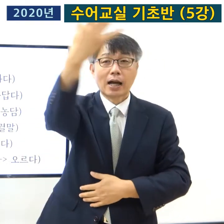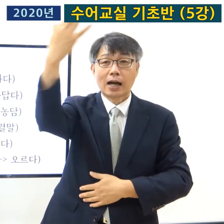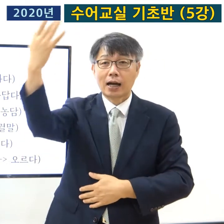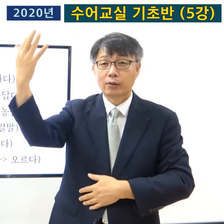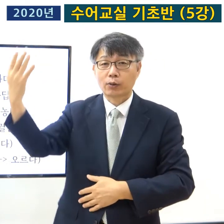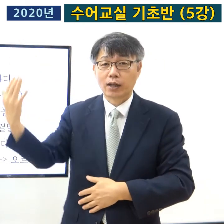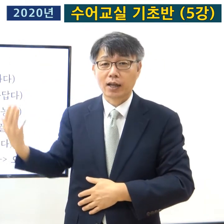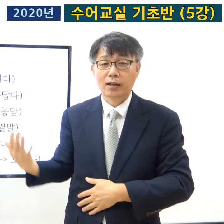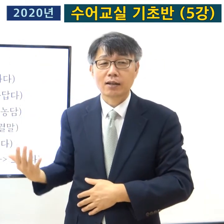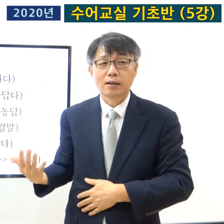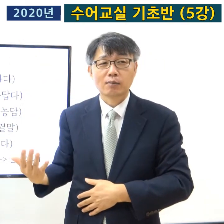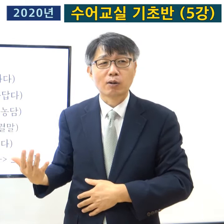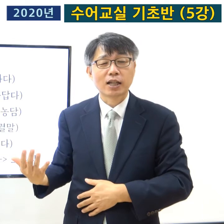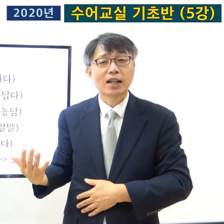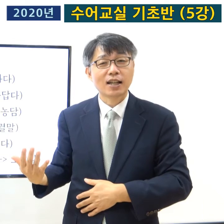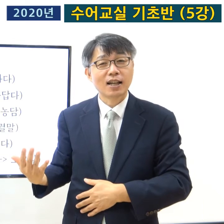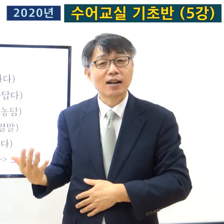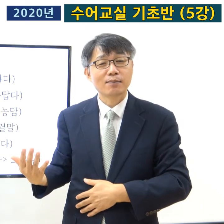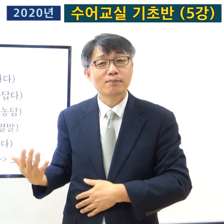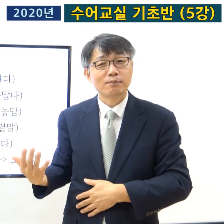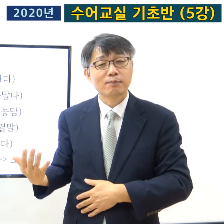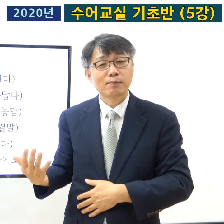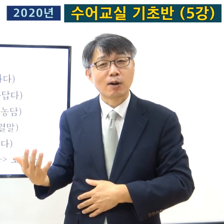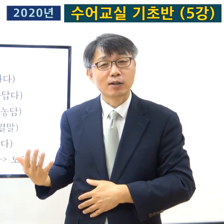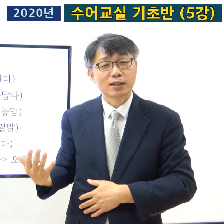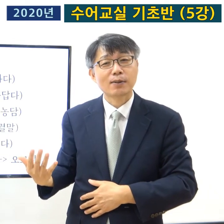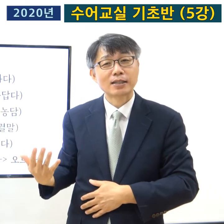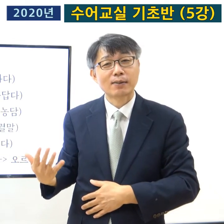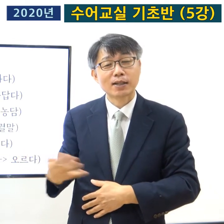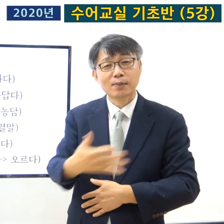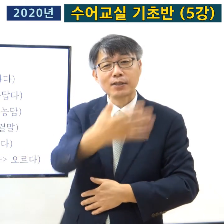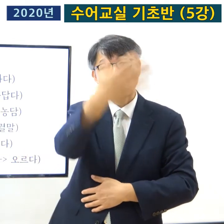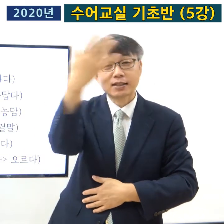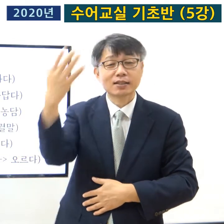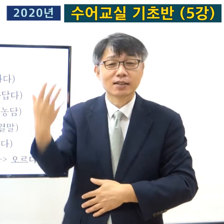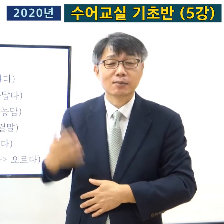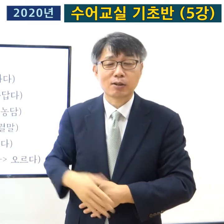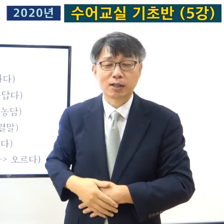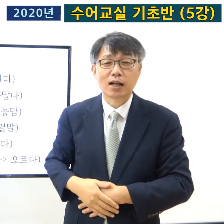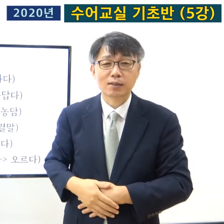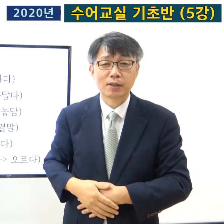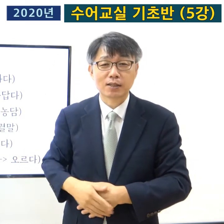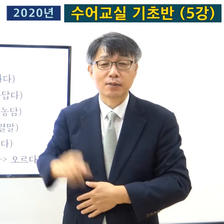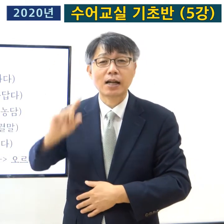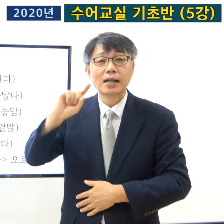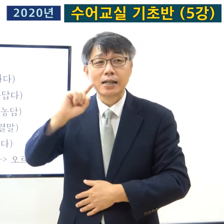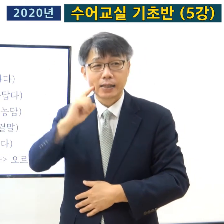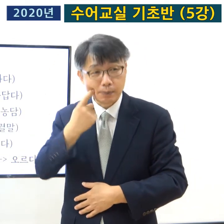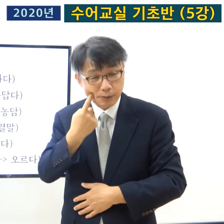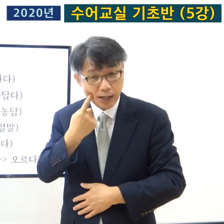아름답다 이렇게 뭐 샬랄랄라, 뭐 샤방샤방 이렇게 빛나는 그런 느낌이라고 생각하시면 되겠습니다.